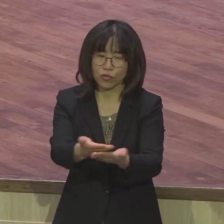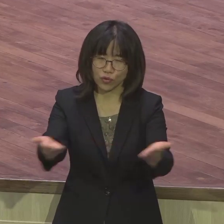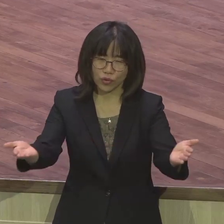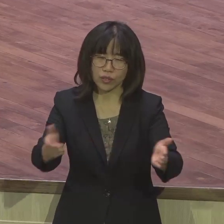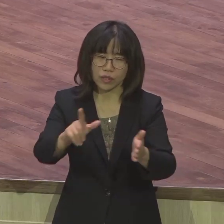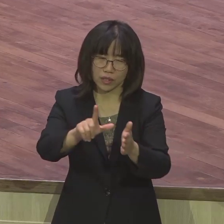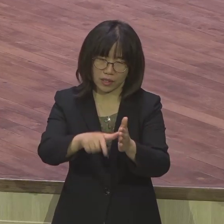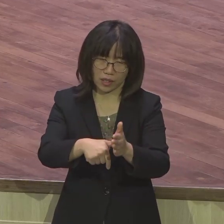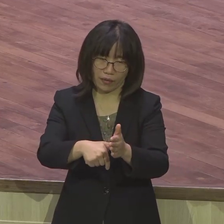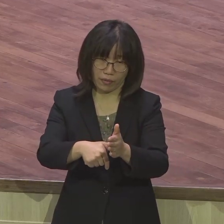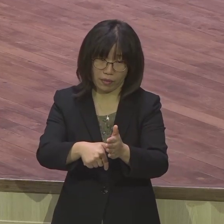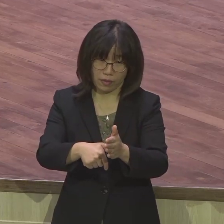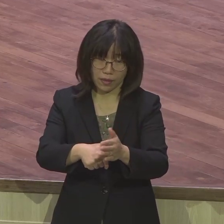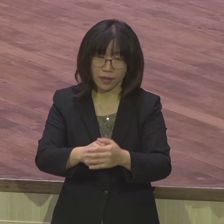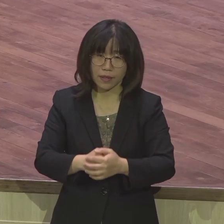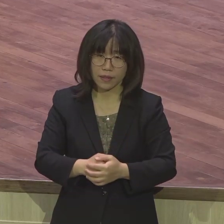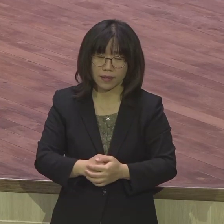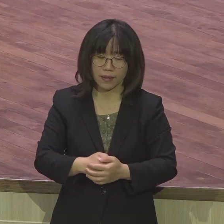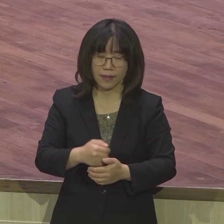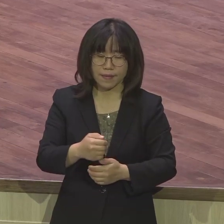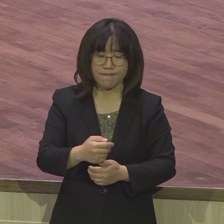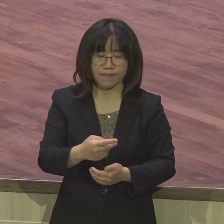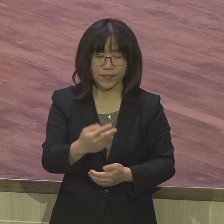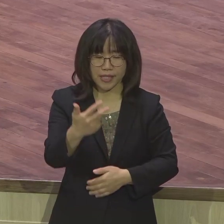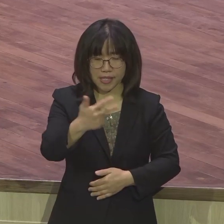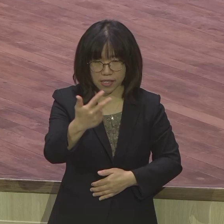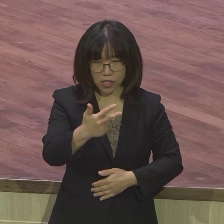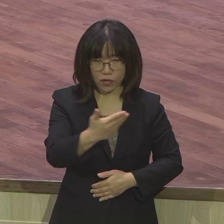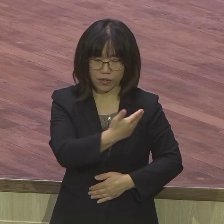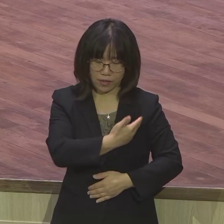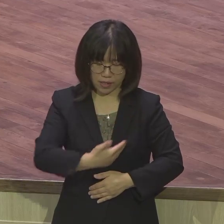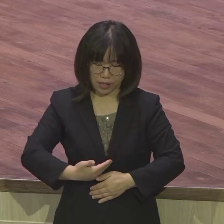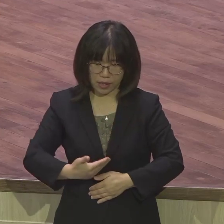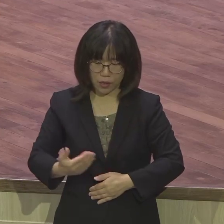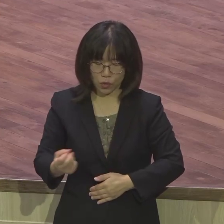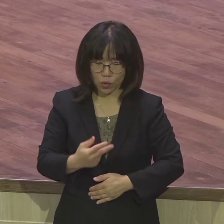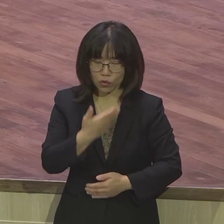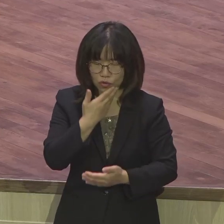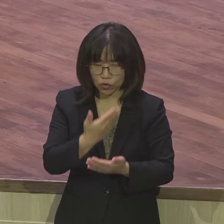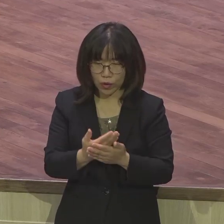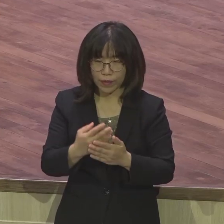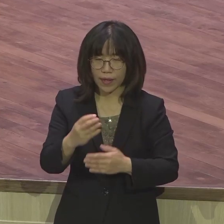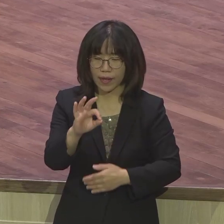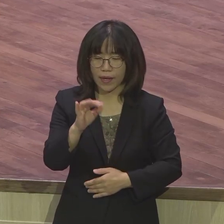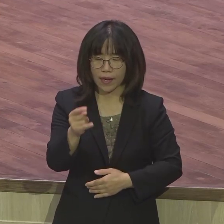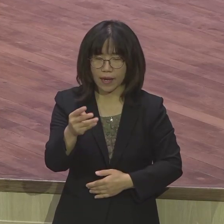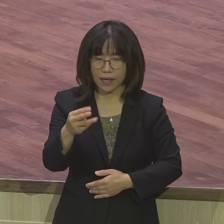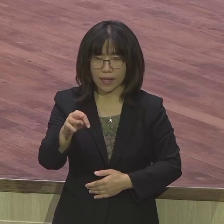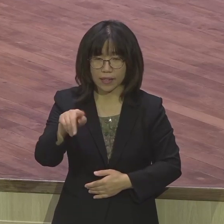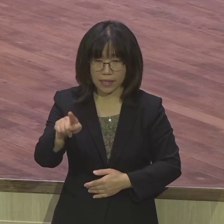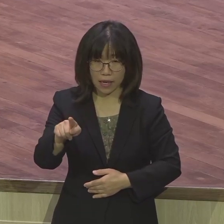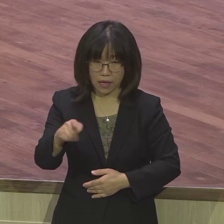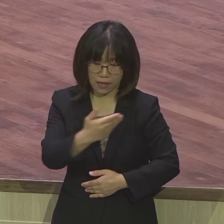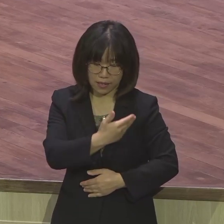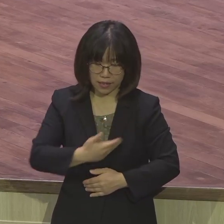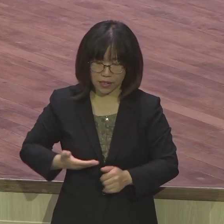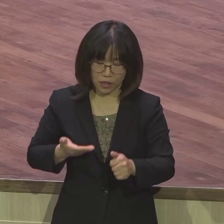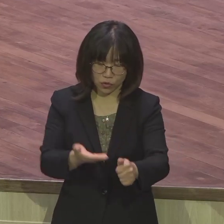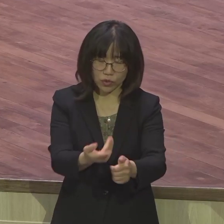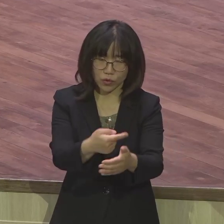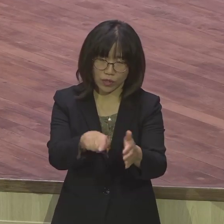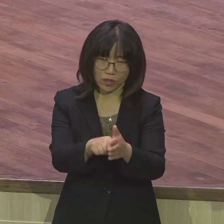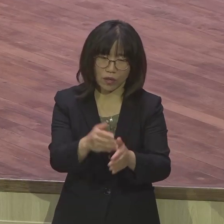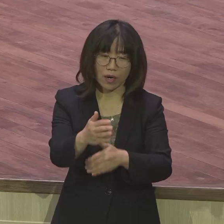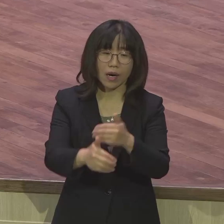제7천 제자와 바알에게 무릎 꿇지 않은 7천 제자와 그리고 엘리사를 준비했던 것처럼 여러분이 후회 없는 전도자의 삶을 살